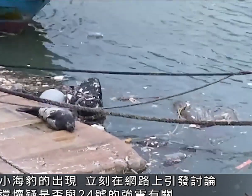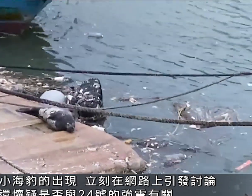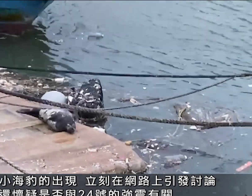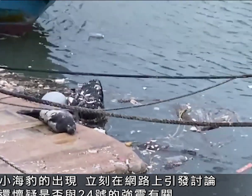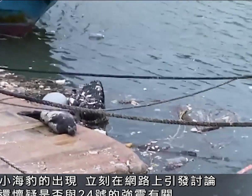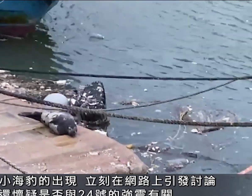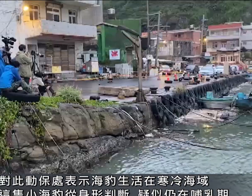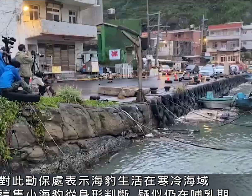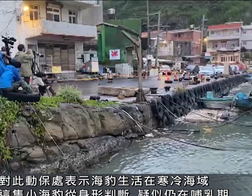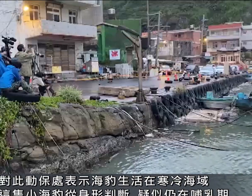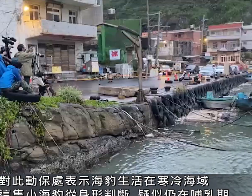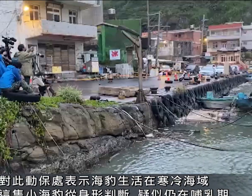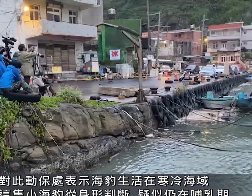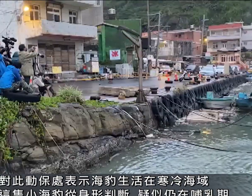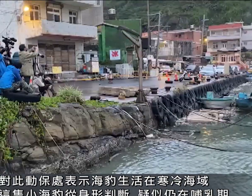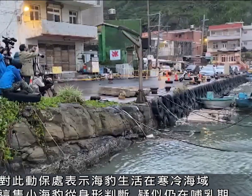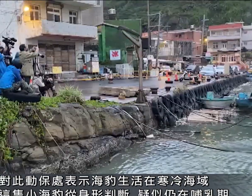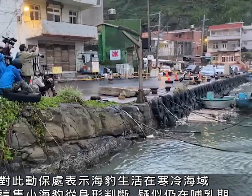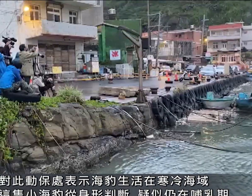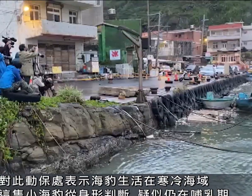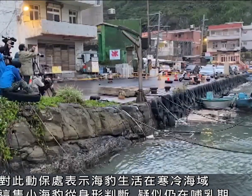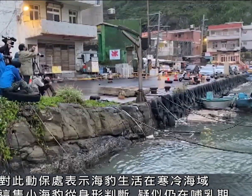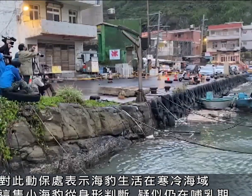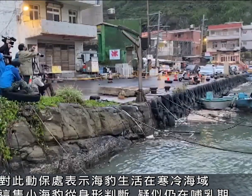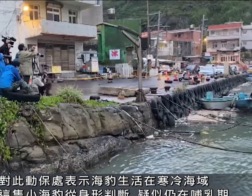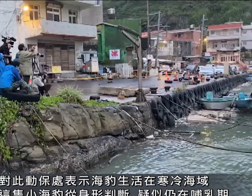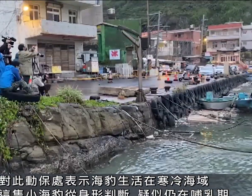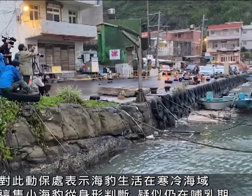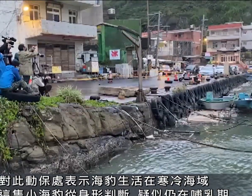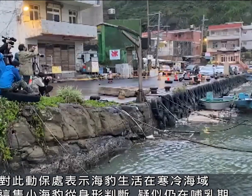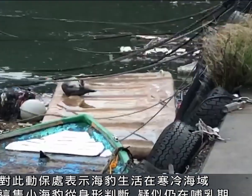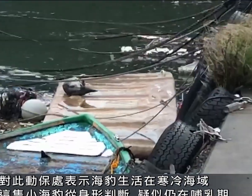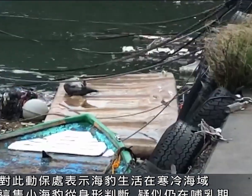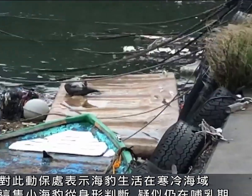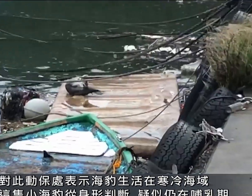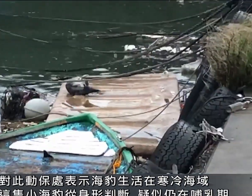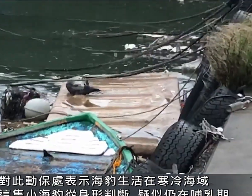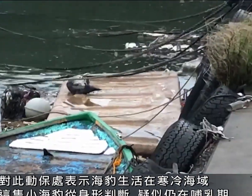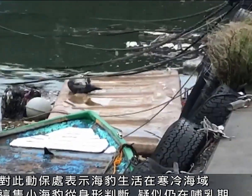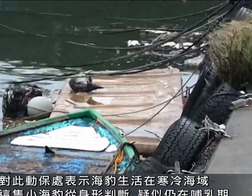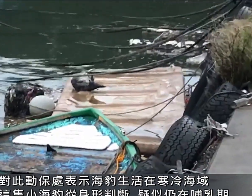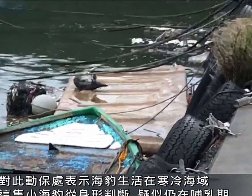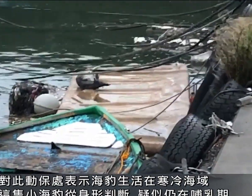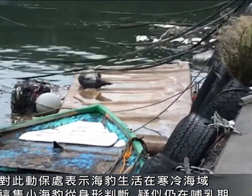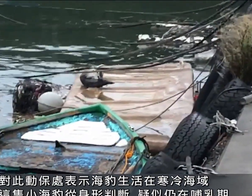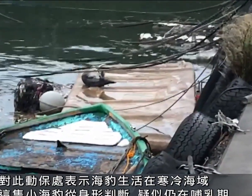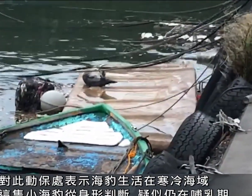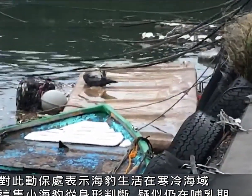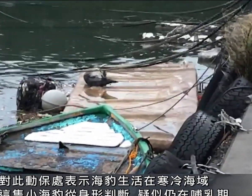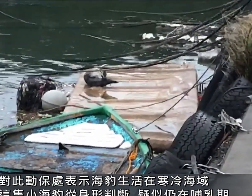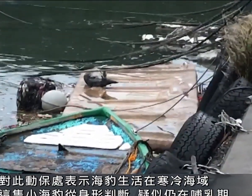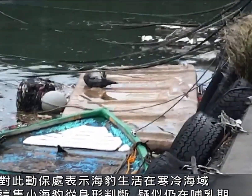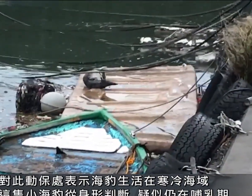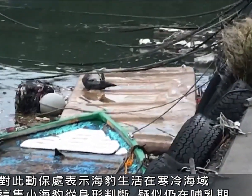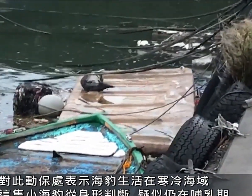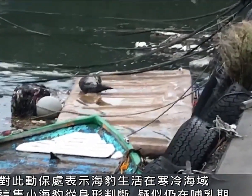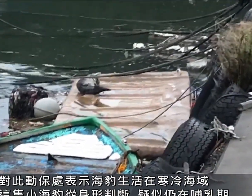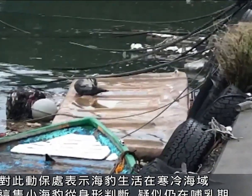强震有关。对此，动保处表示，海豹生活在寒冷海域，这只小海豹从身形判断疑似人在哺乳